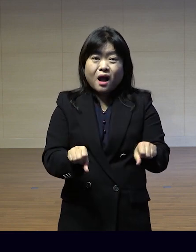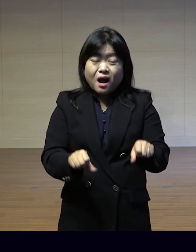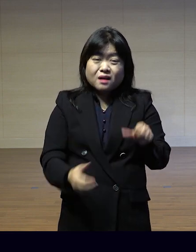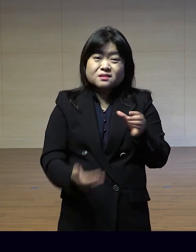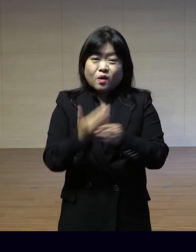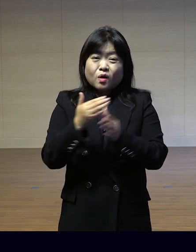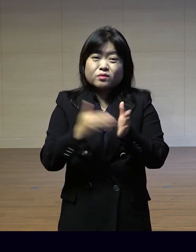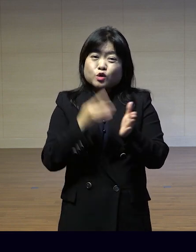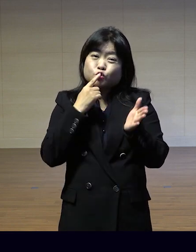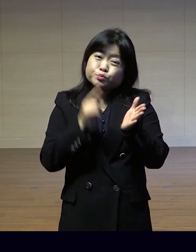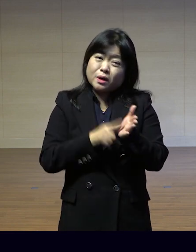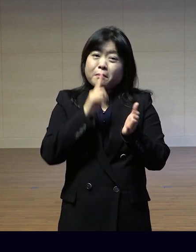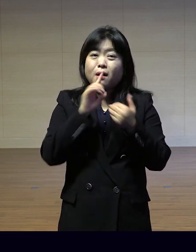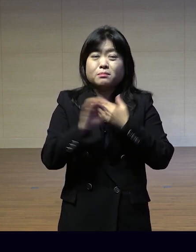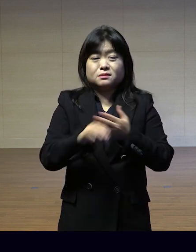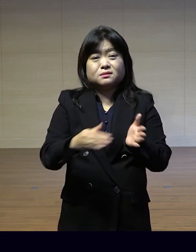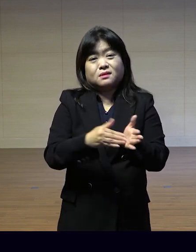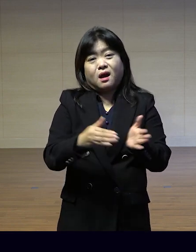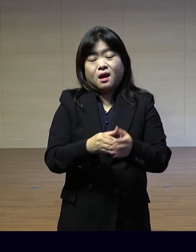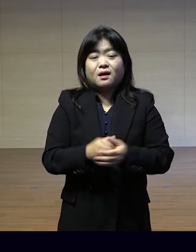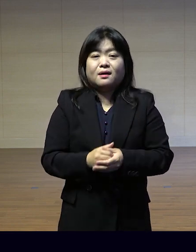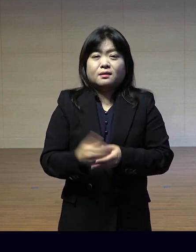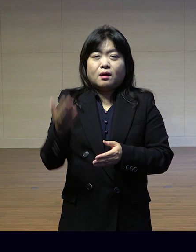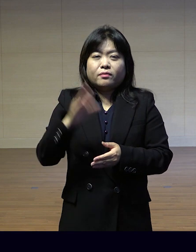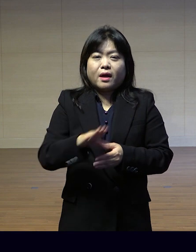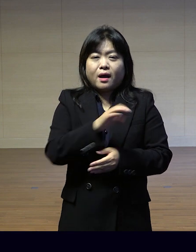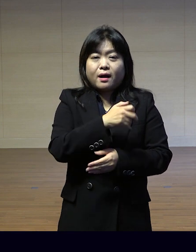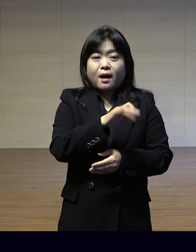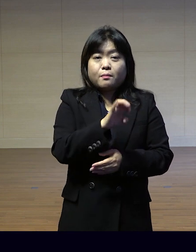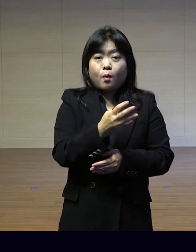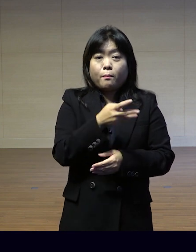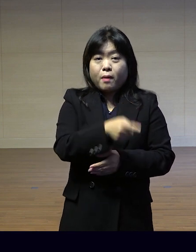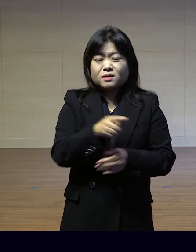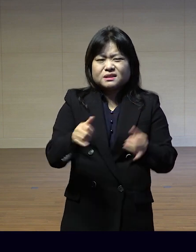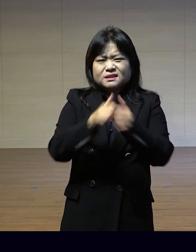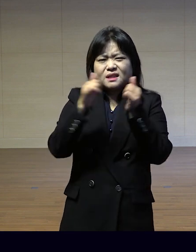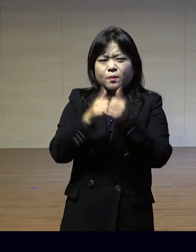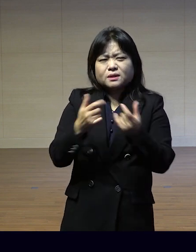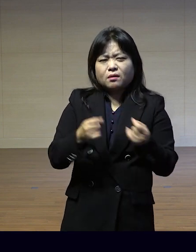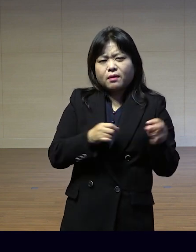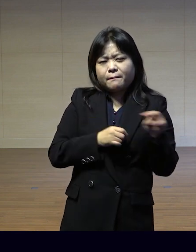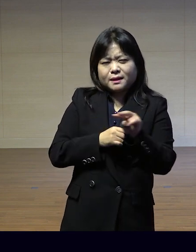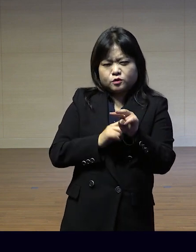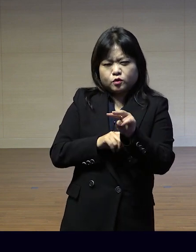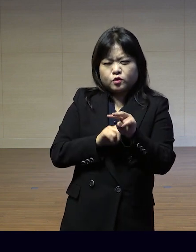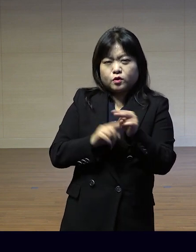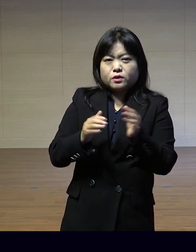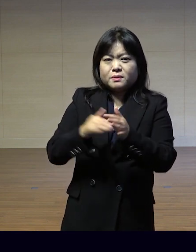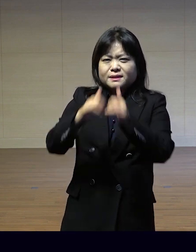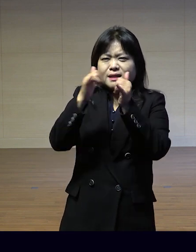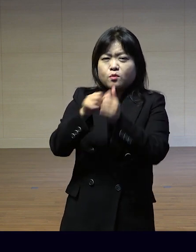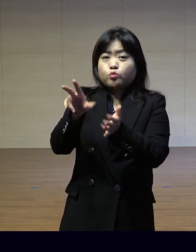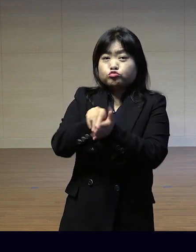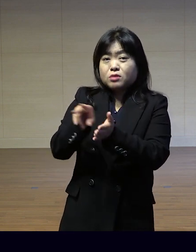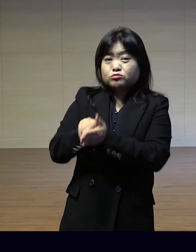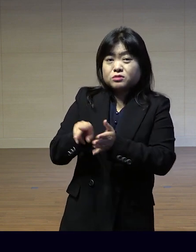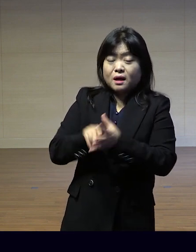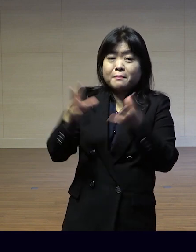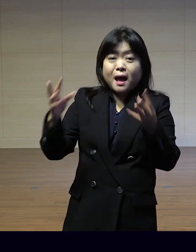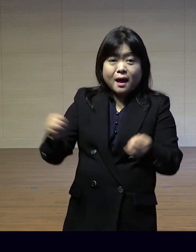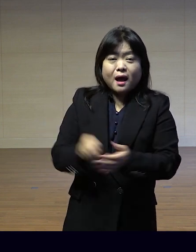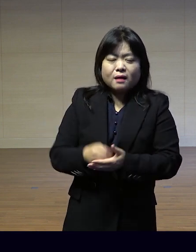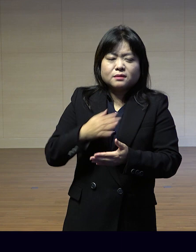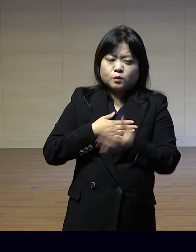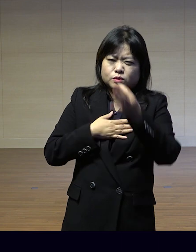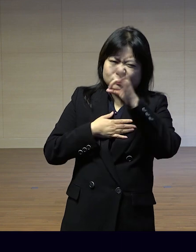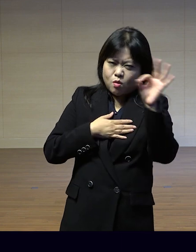그러면 끝나는 얘기거든요. 근데 칼 포퍼는 이제 사회를 그렇게 봐가지고 사회에 문제점이 많이 있다. 나도